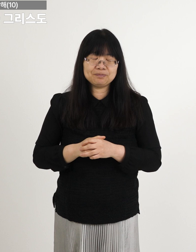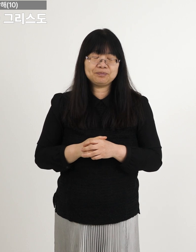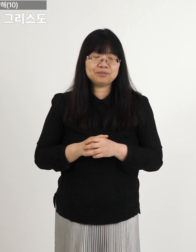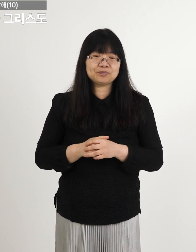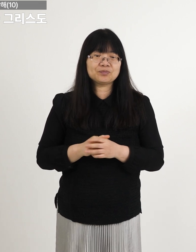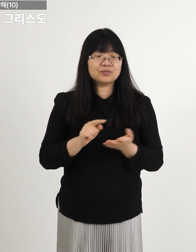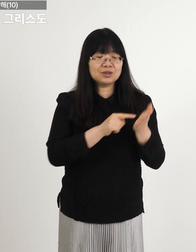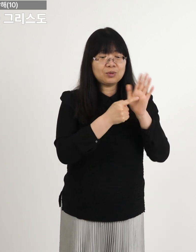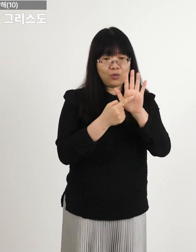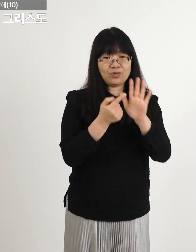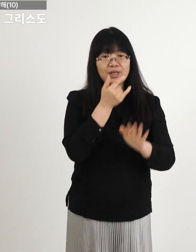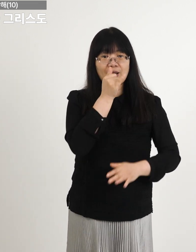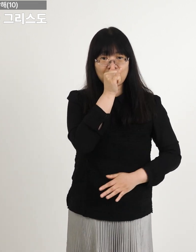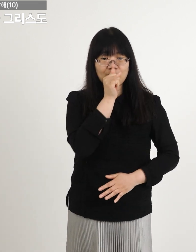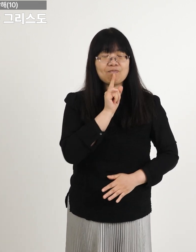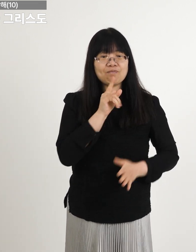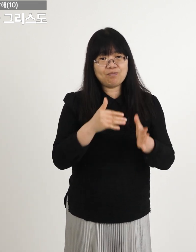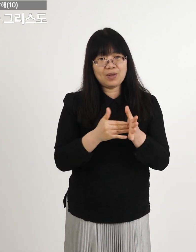있는 겁니다.